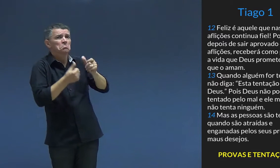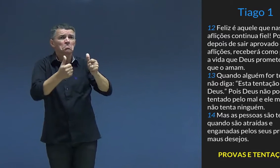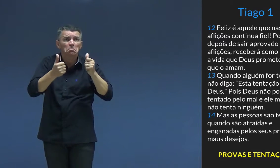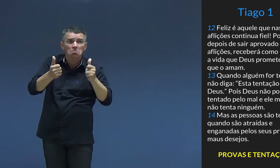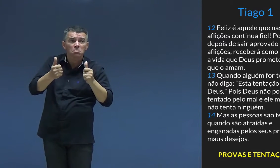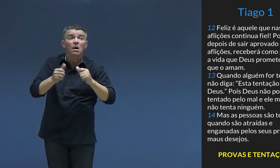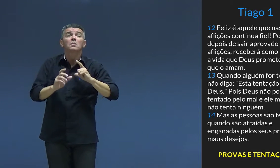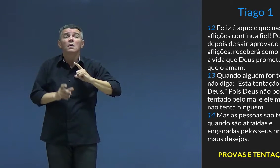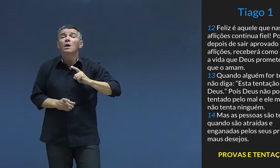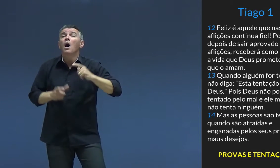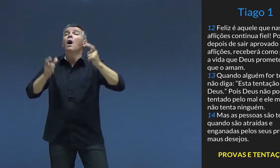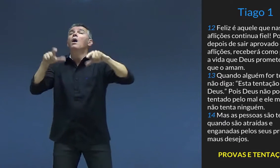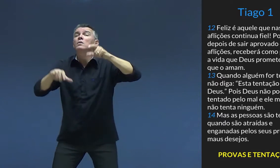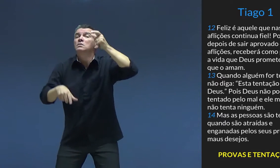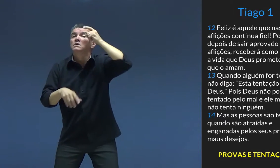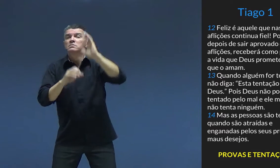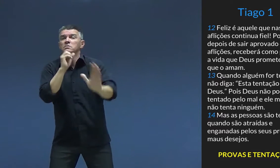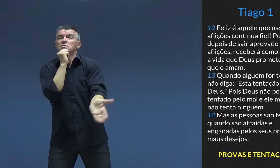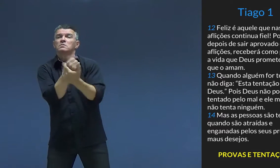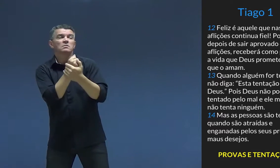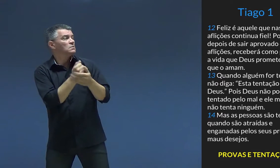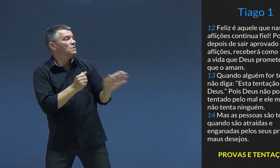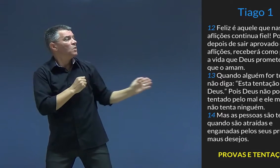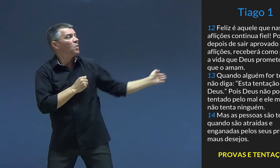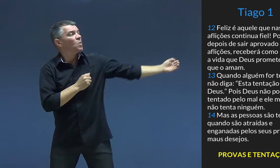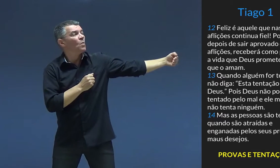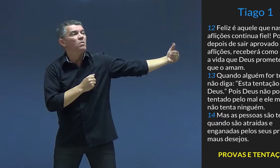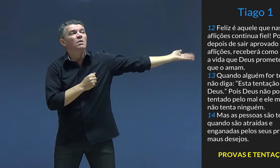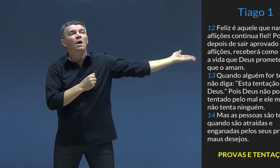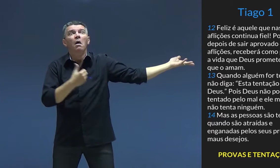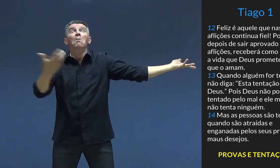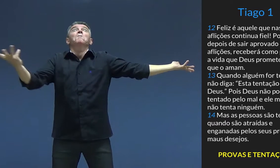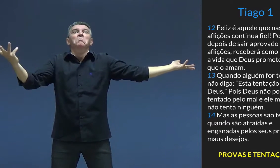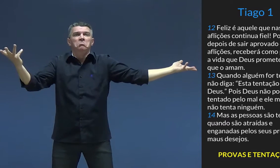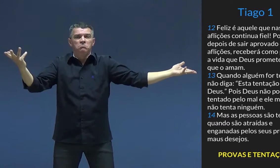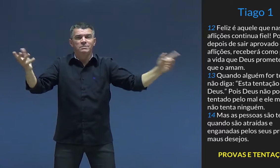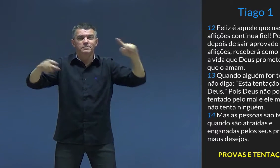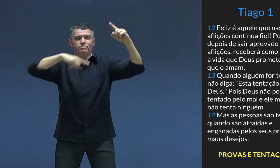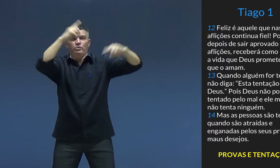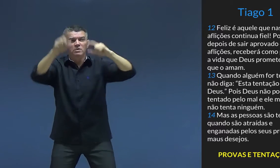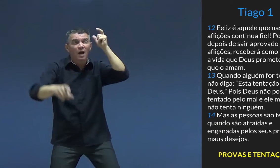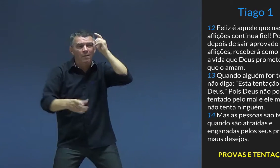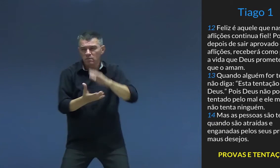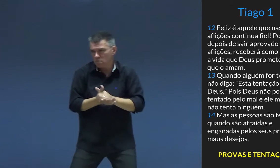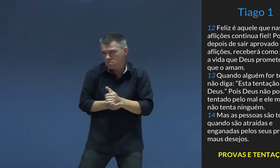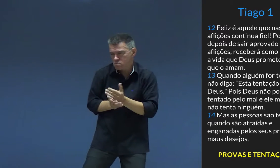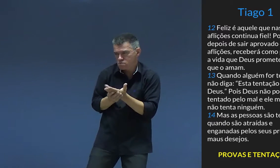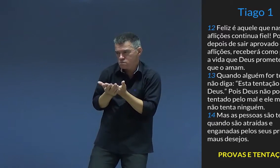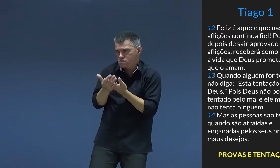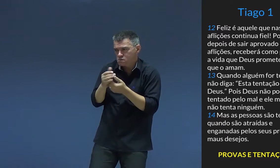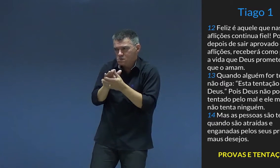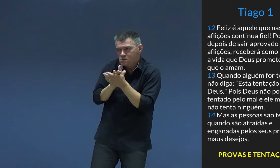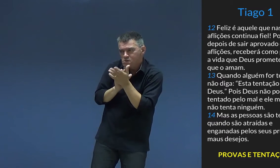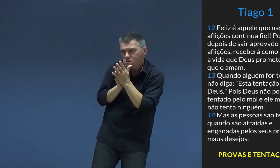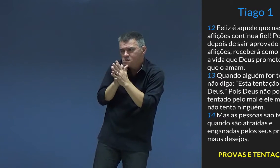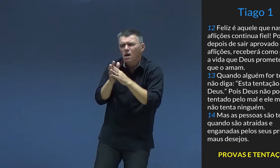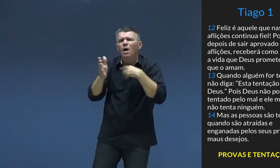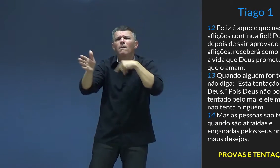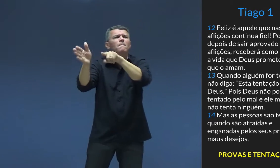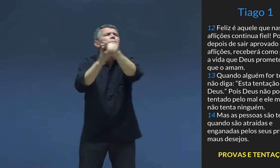entendeu. E aonde que o diabo se escondeu? É? Aí depois o diabo falou, não, eu vou